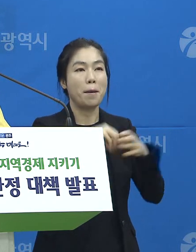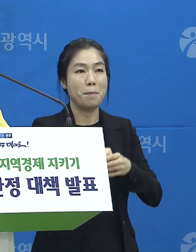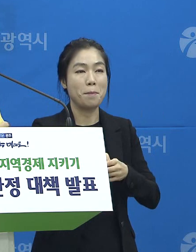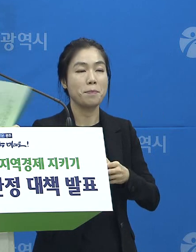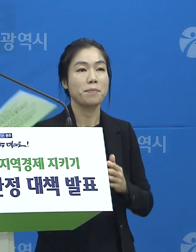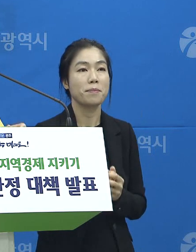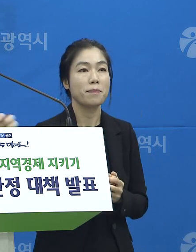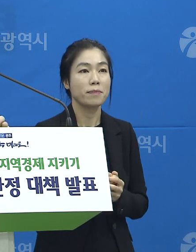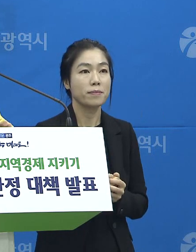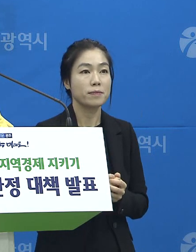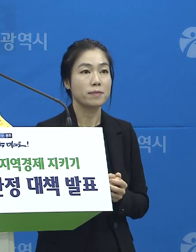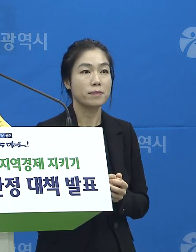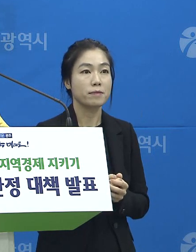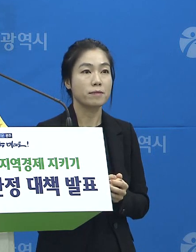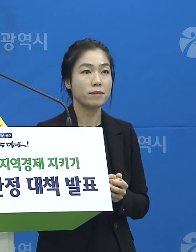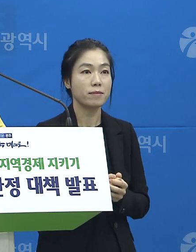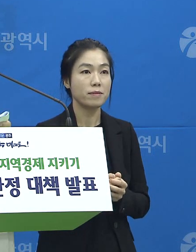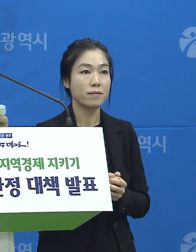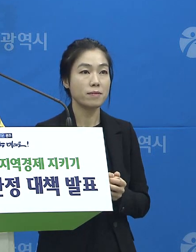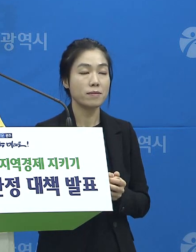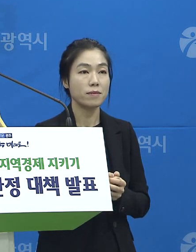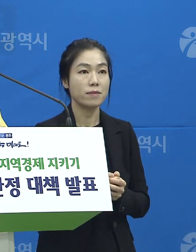포함됩니다.